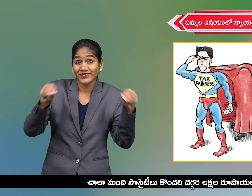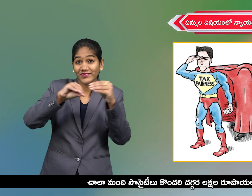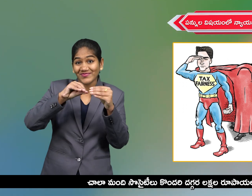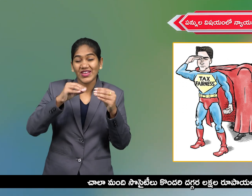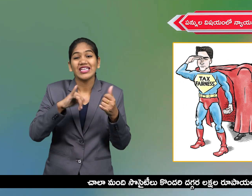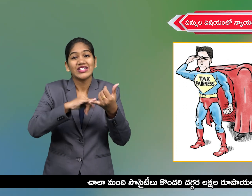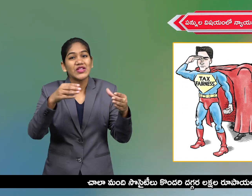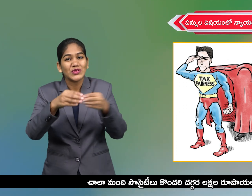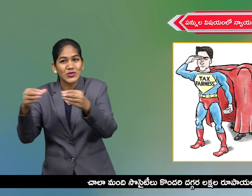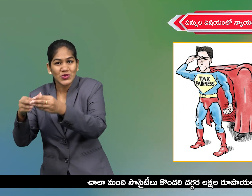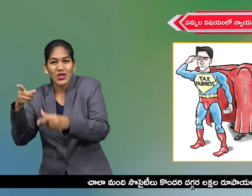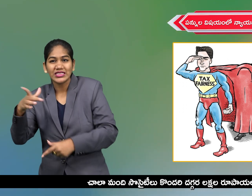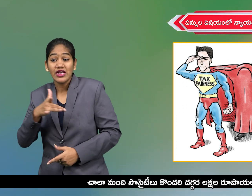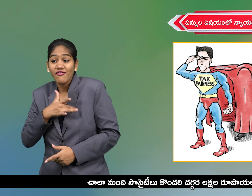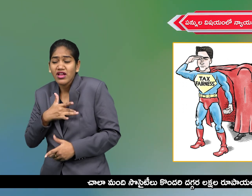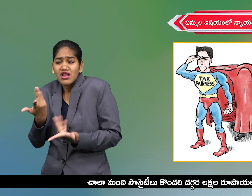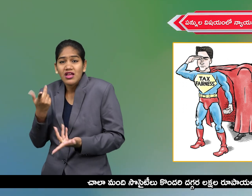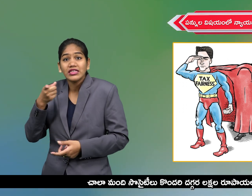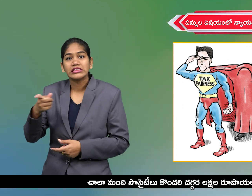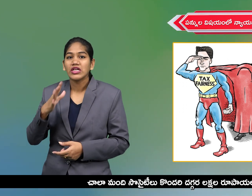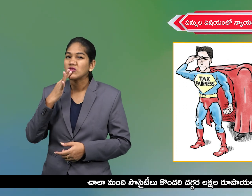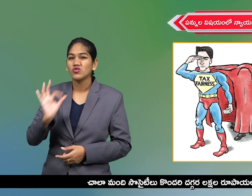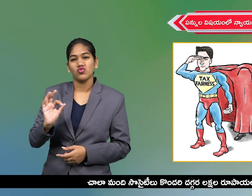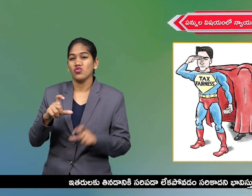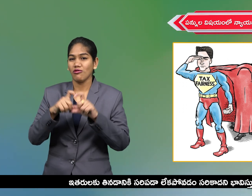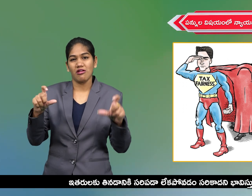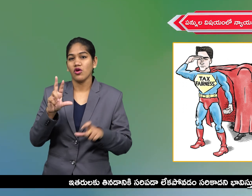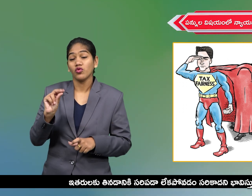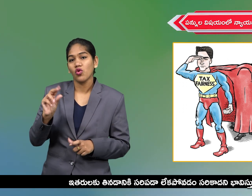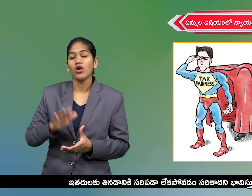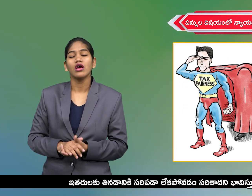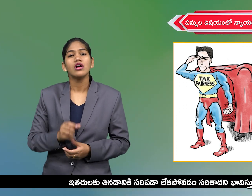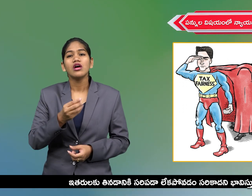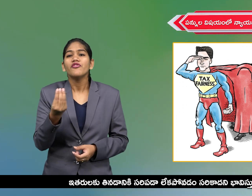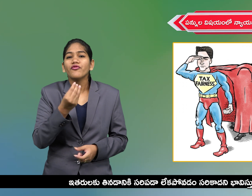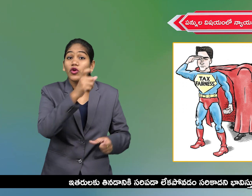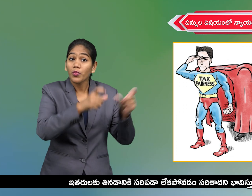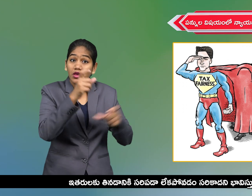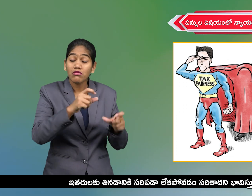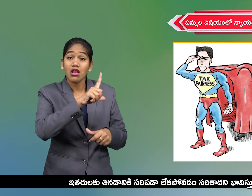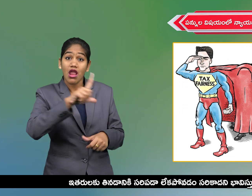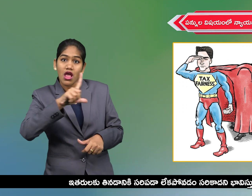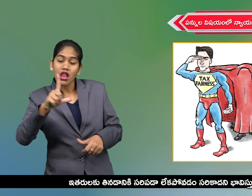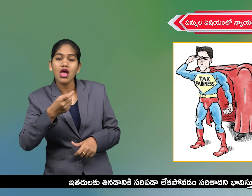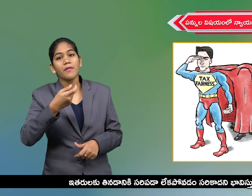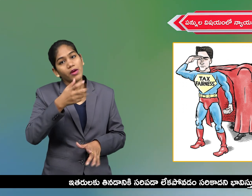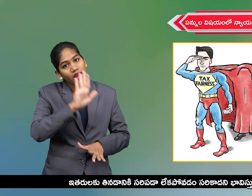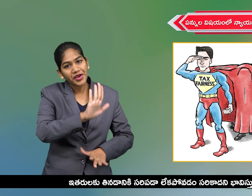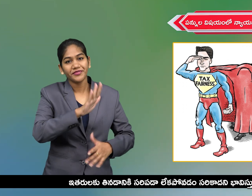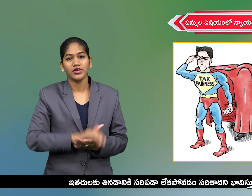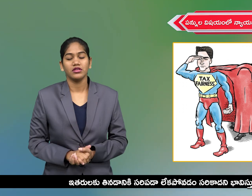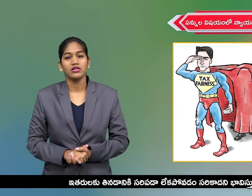చాలామంది సొసైటీలు కొందరి దగ్గర లక్షల రూపాయలు ఇతరులకు తినడానికి సరిపడా లేకపోవడం